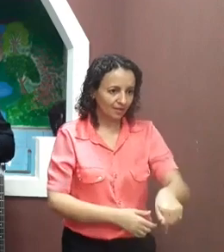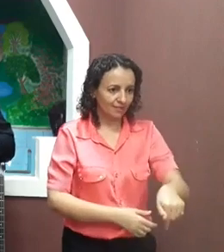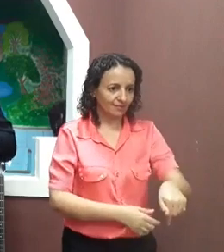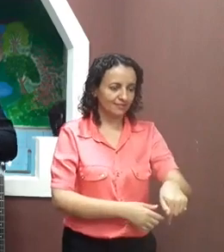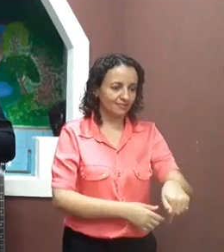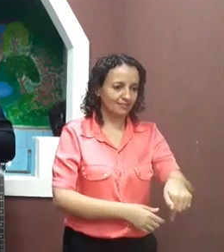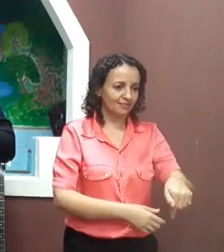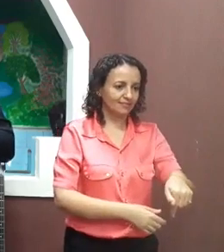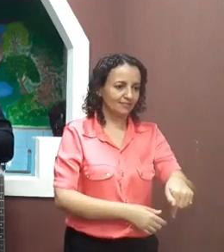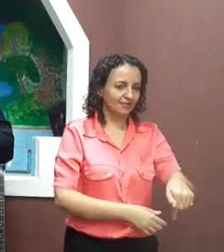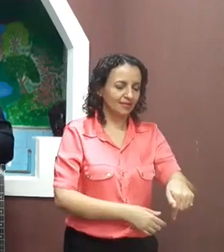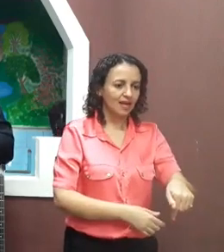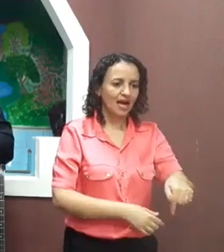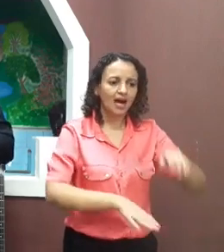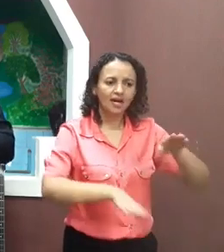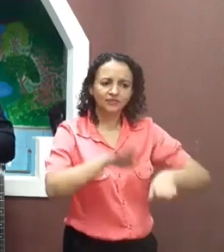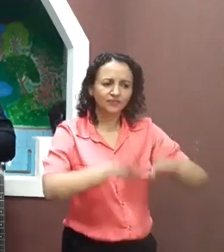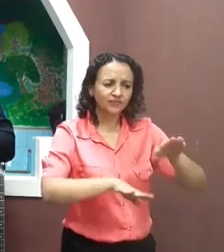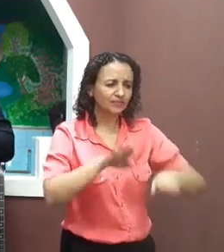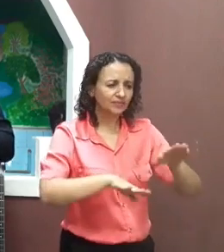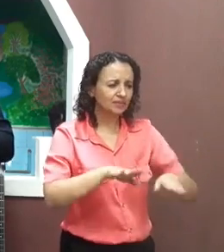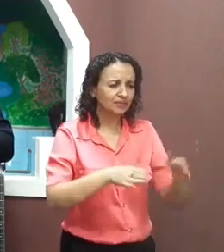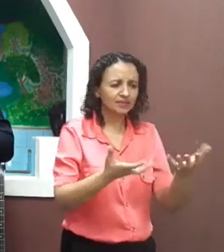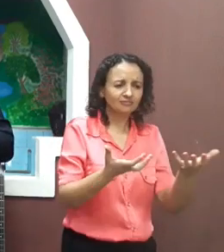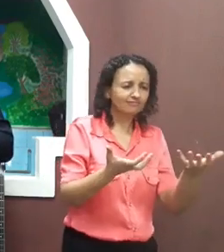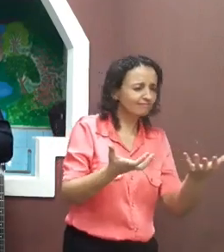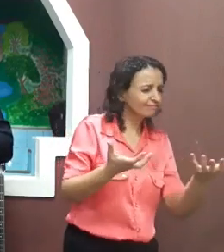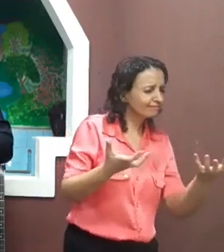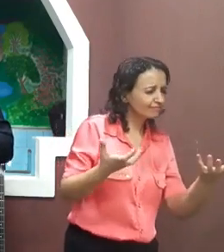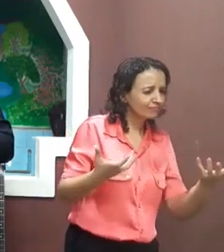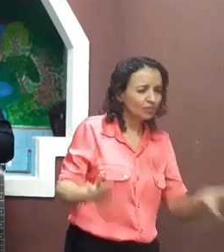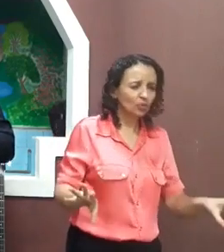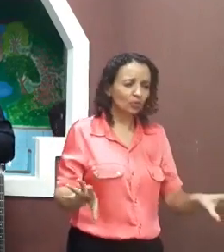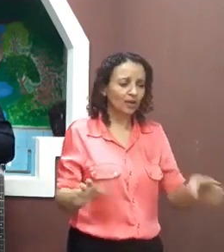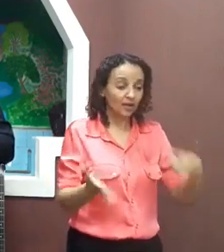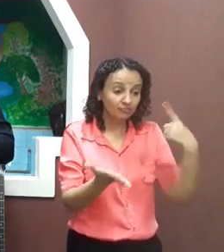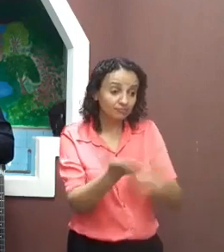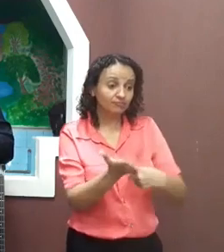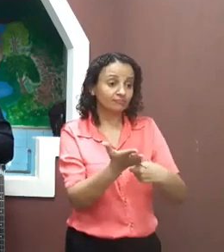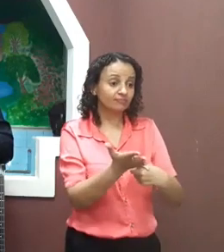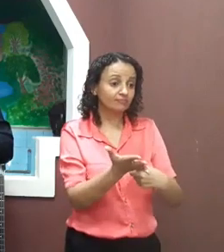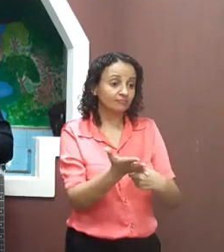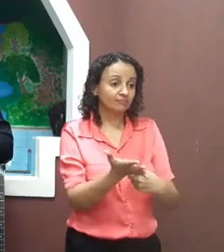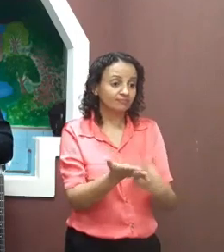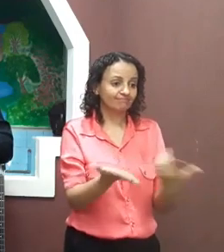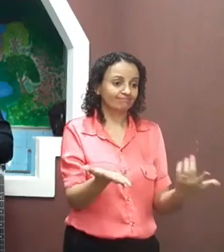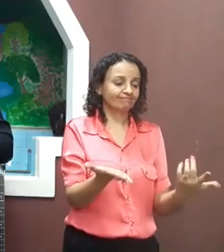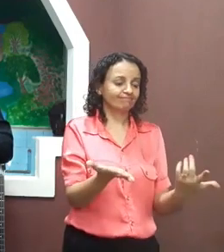ter com o seu cônjuge um relacionamento sem compromisso.